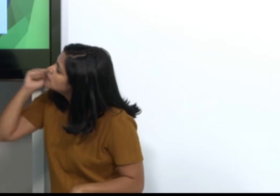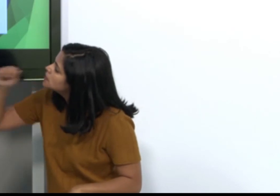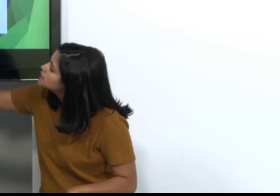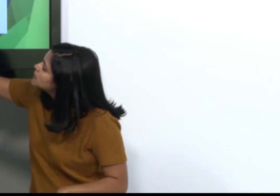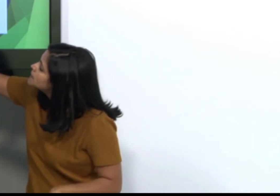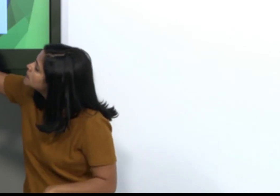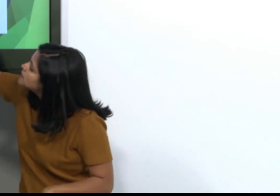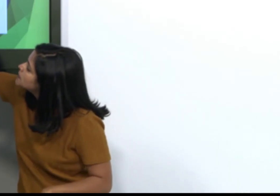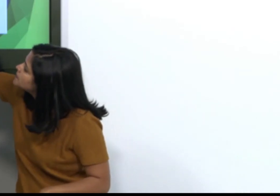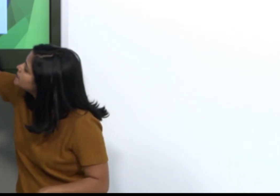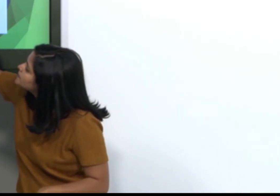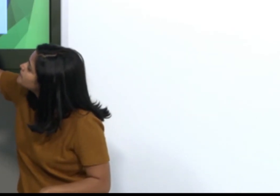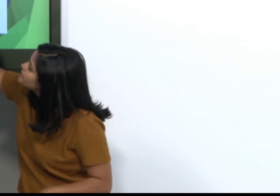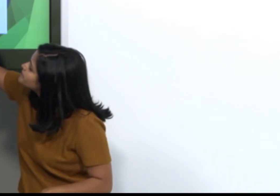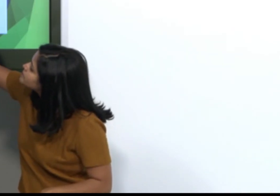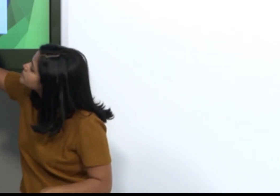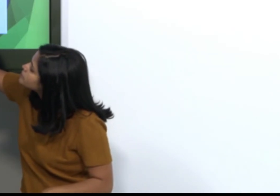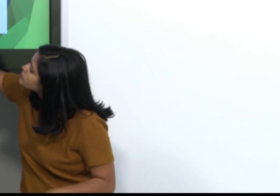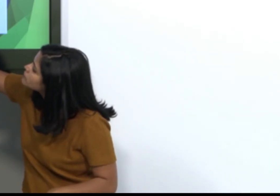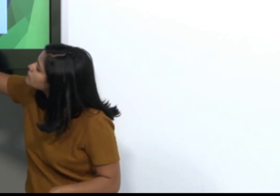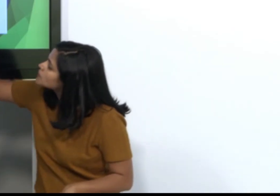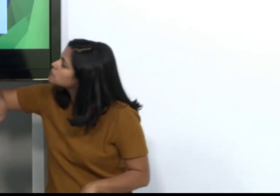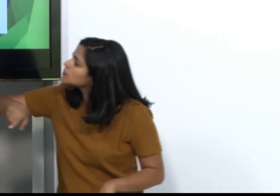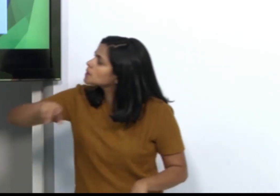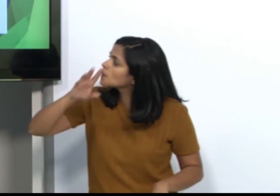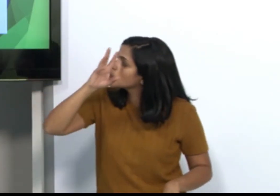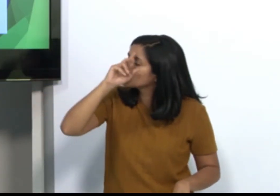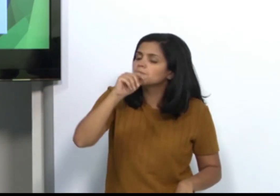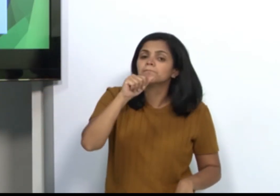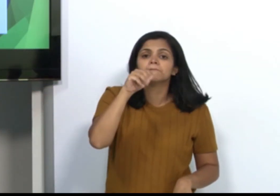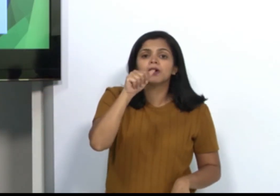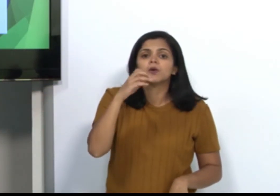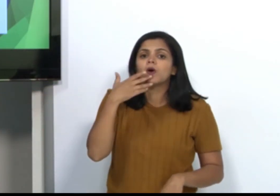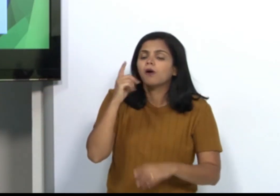Por exemplo, se é este sinal aqui.